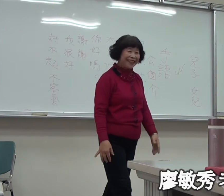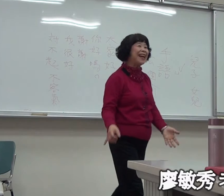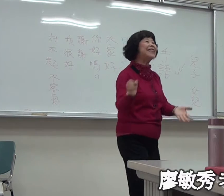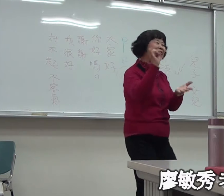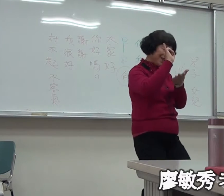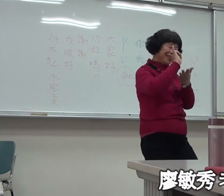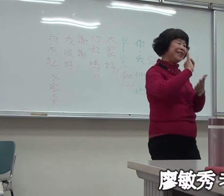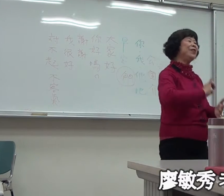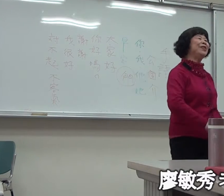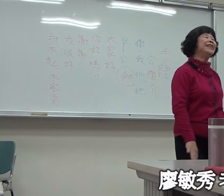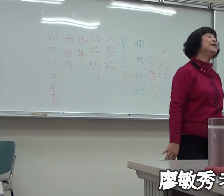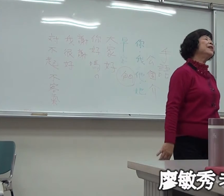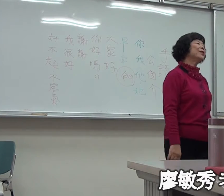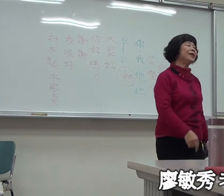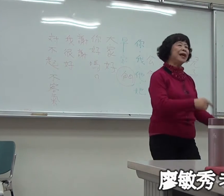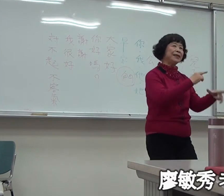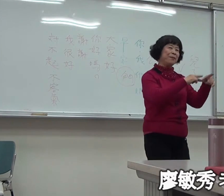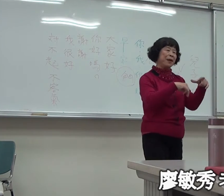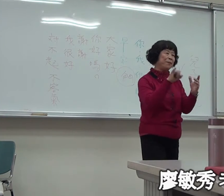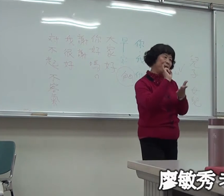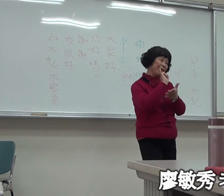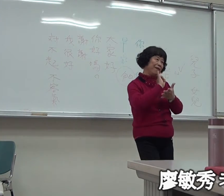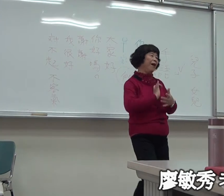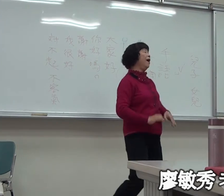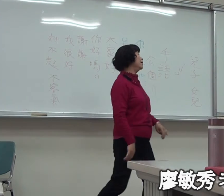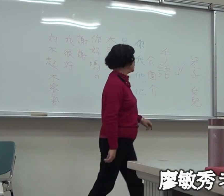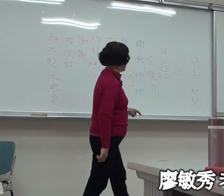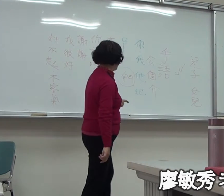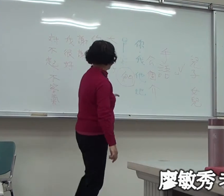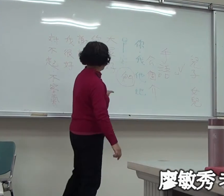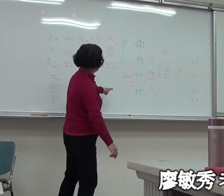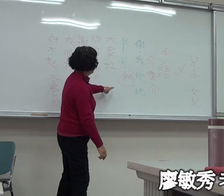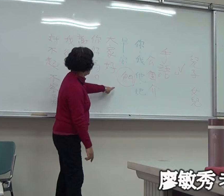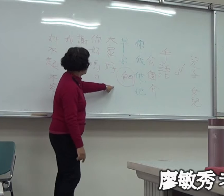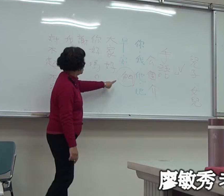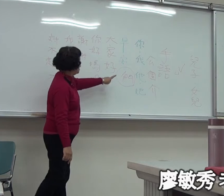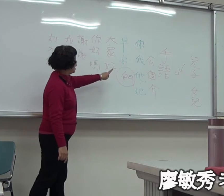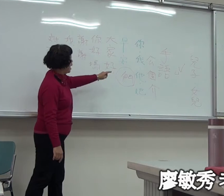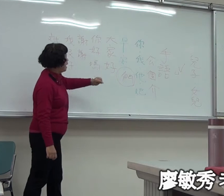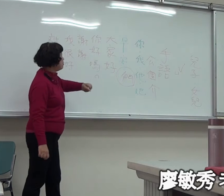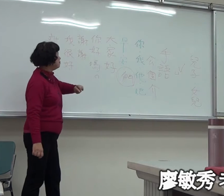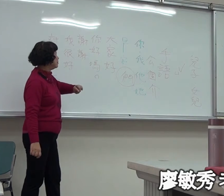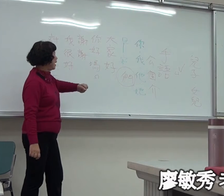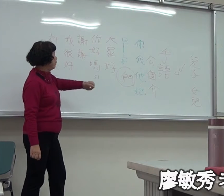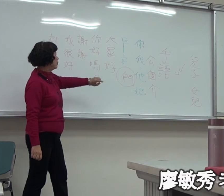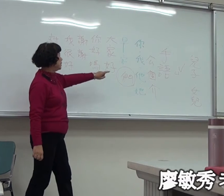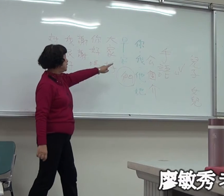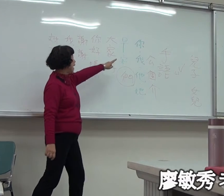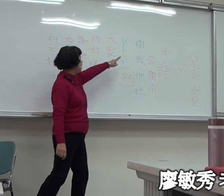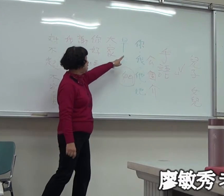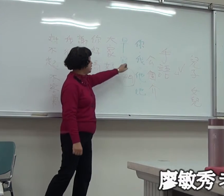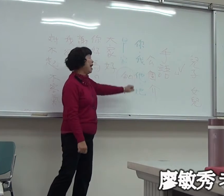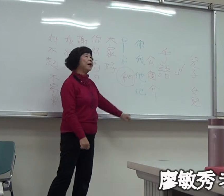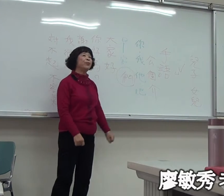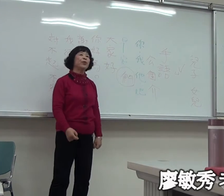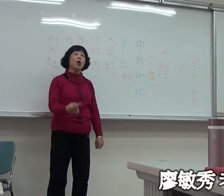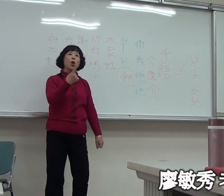看小的是女生。所以他叫媒婆啊，女生啊，好，那我们还是一样，